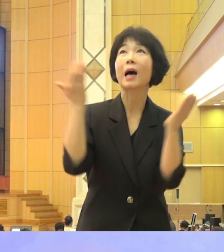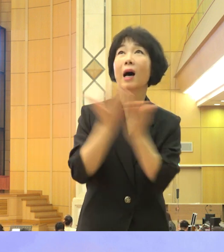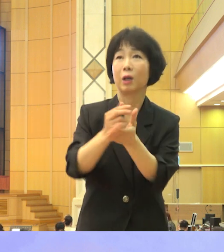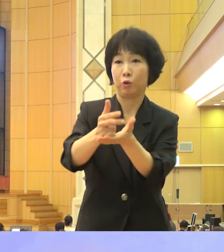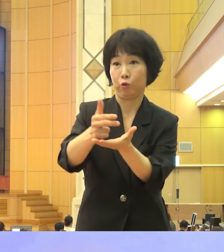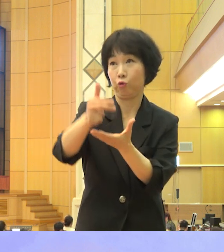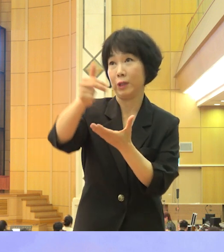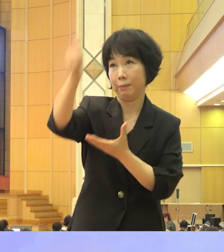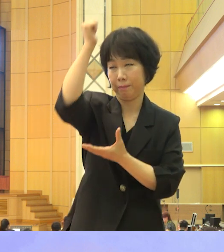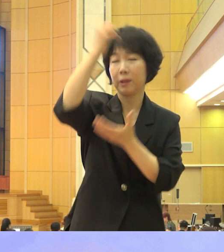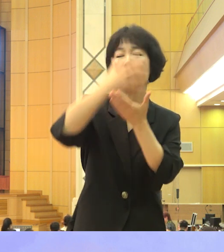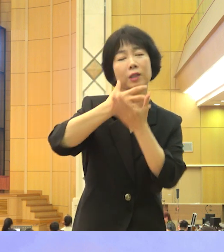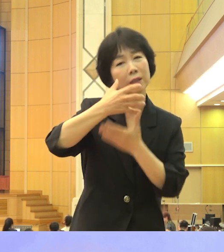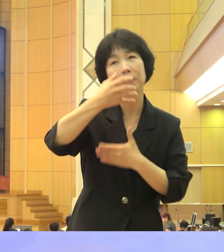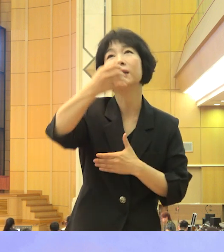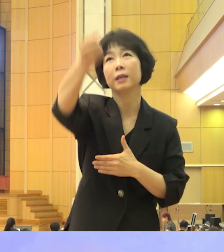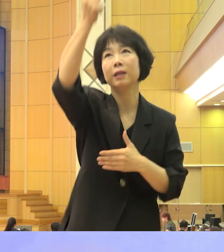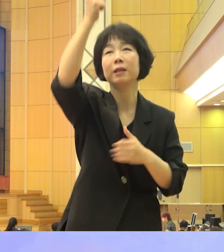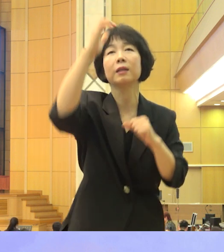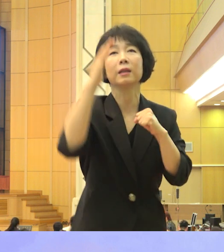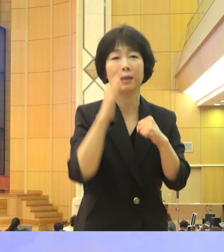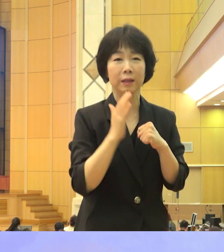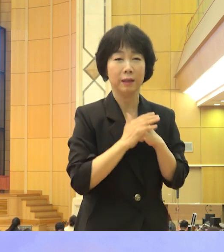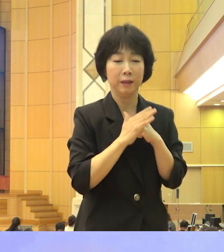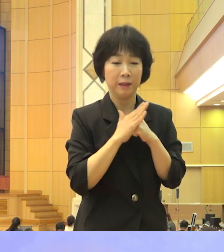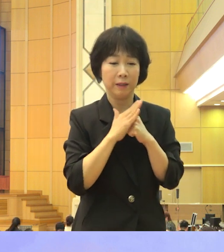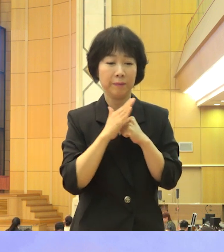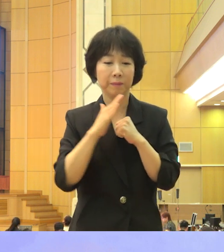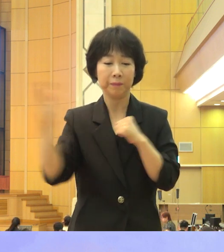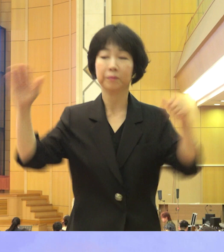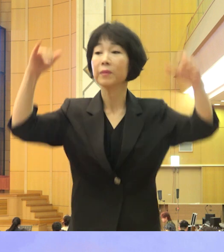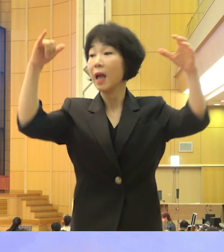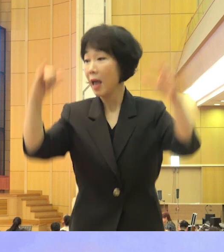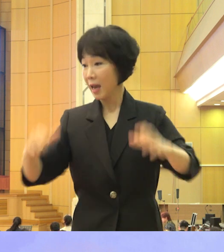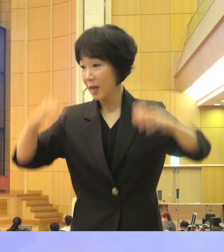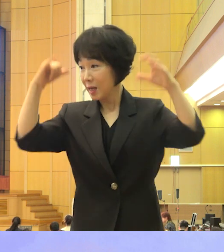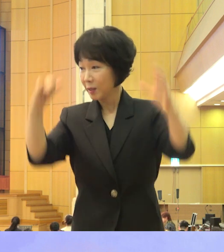호흡마저도 다 주의 것이니